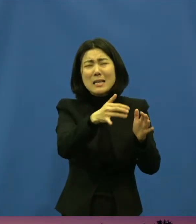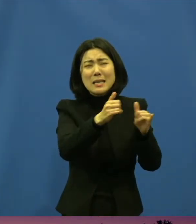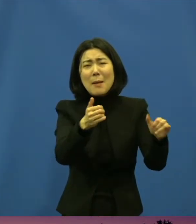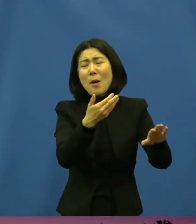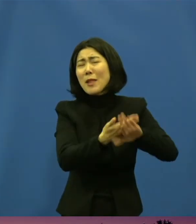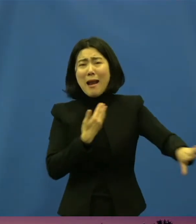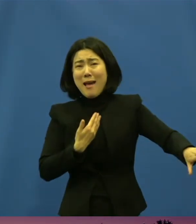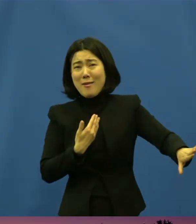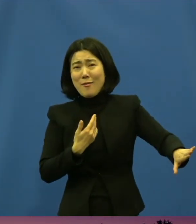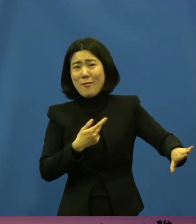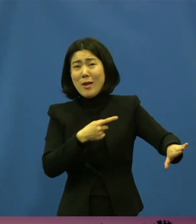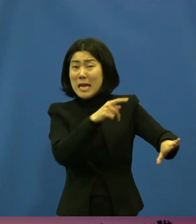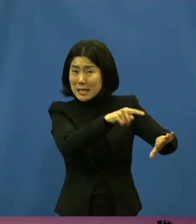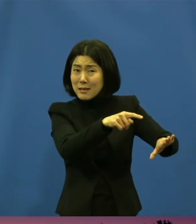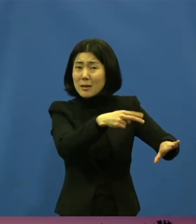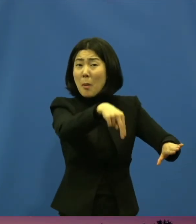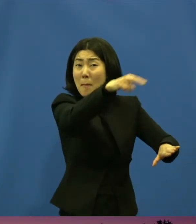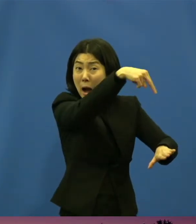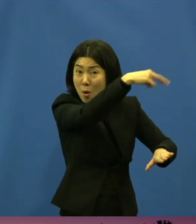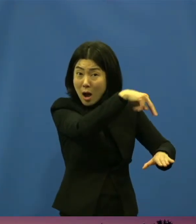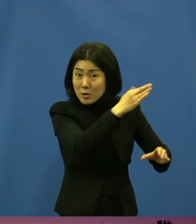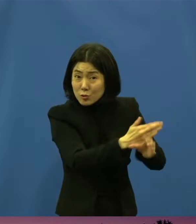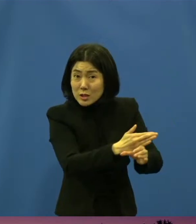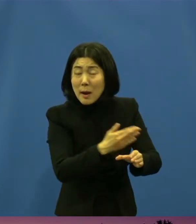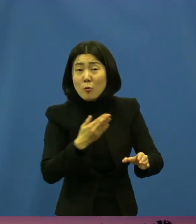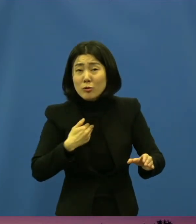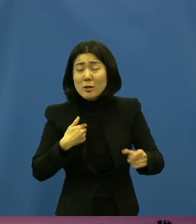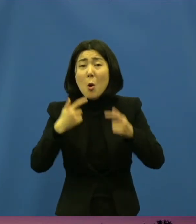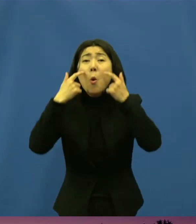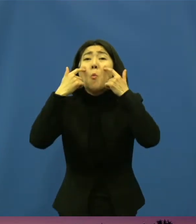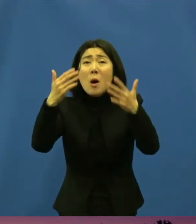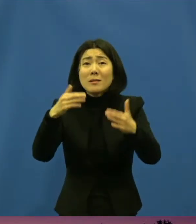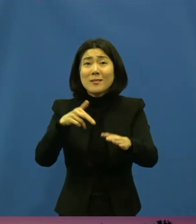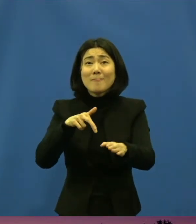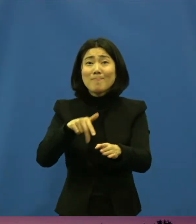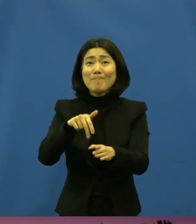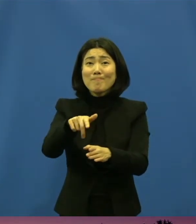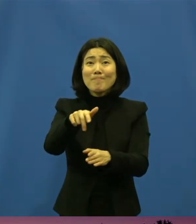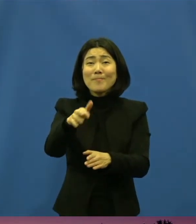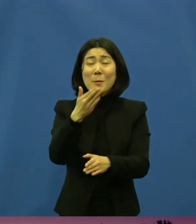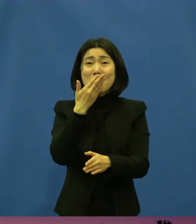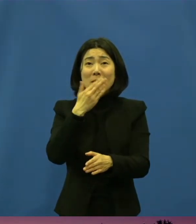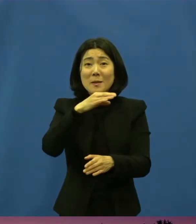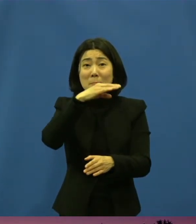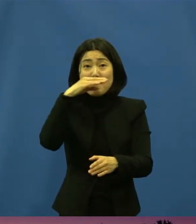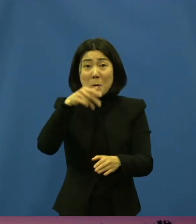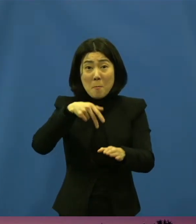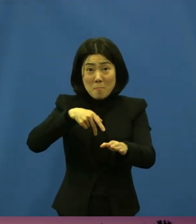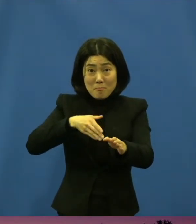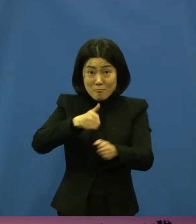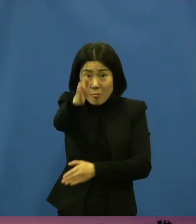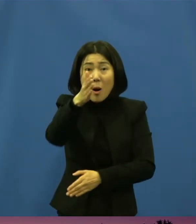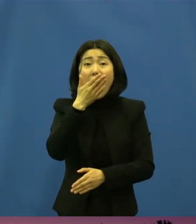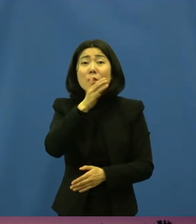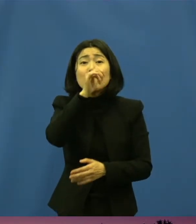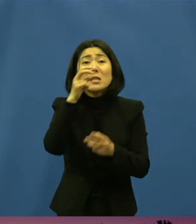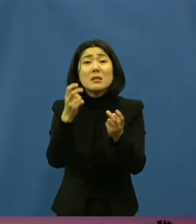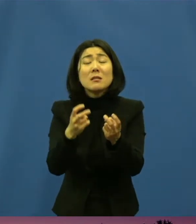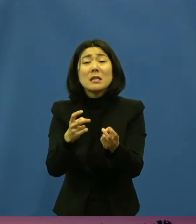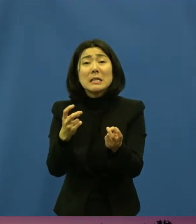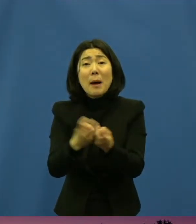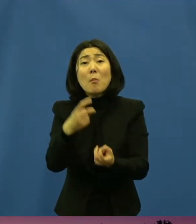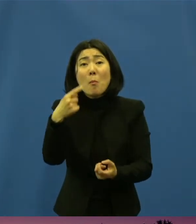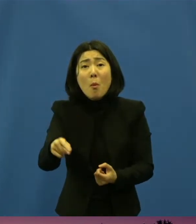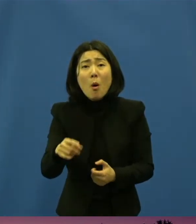성경을 통하여 우리로 하여금 미래를 미리 내다보게 하셨어요. 오늘 이 말씀이 미리 우리에게 보여요. 그거 다 사라지는 거예요. 지나가는 거라는